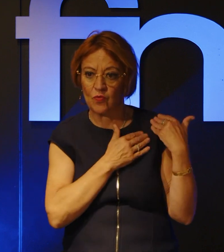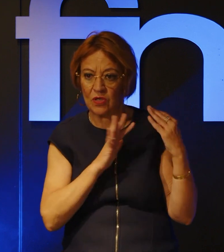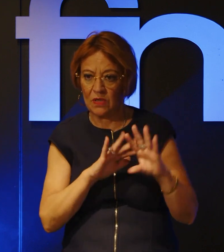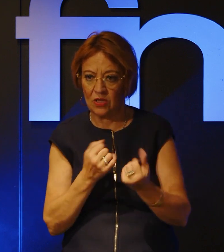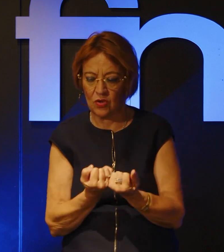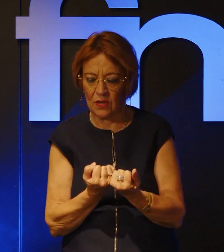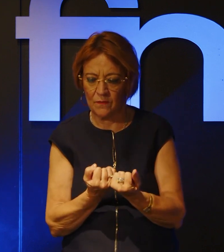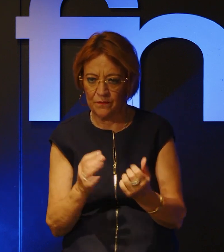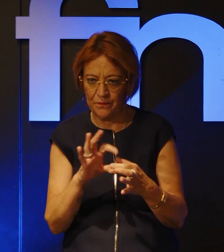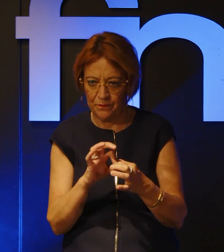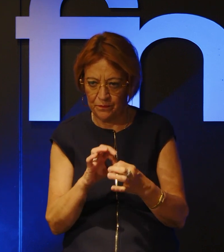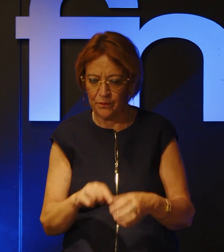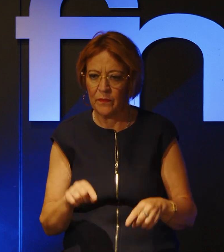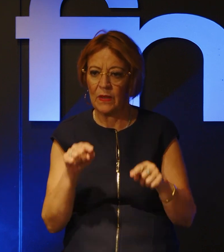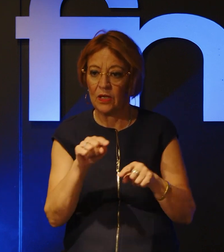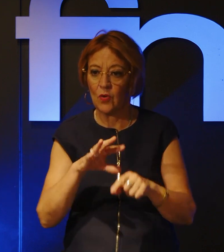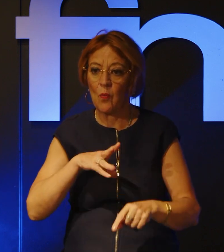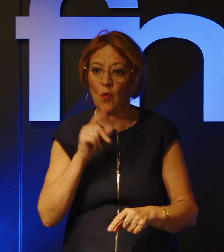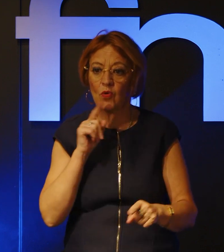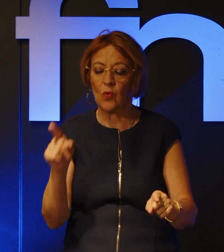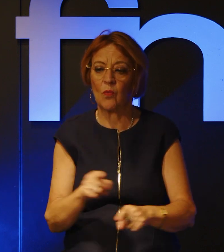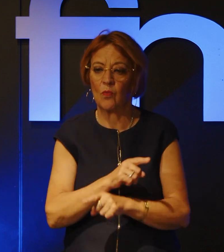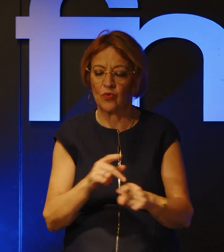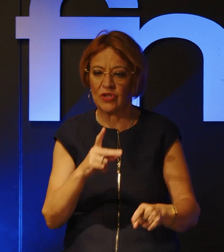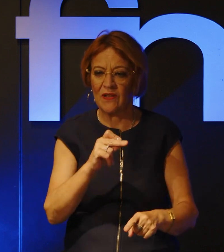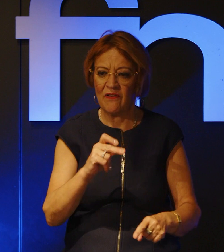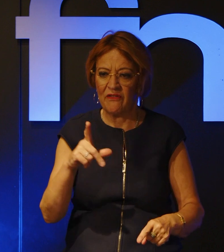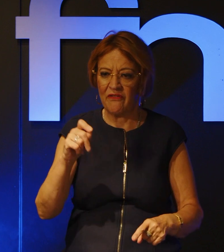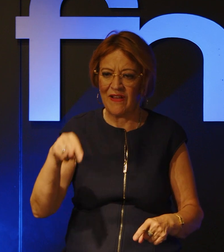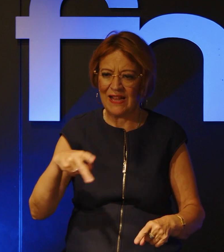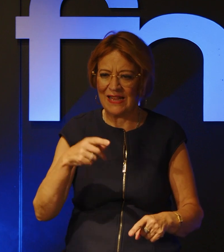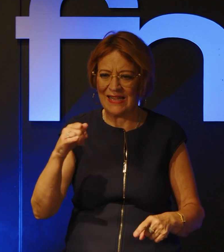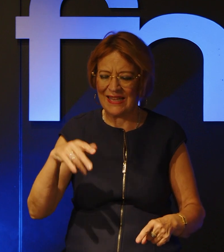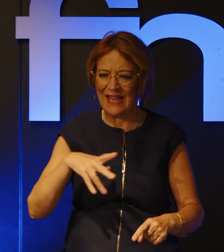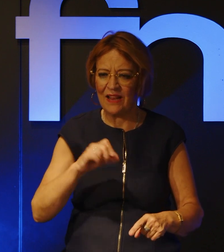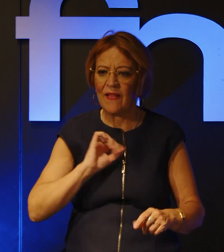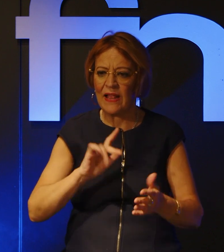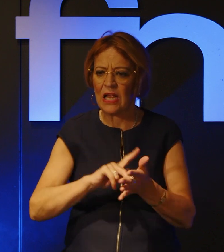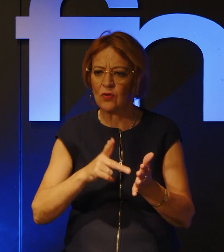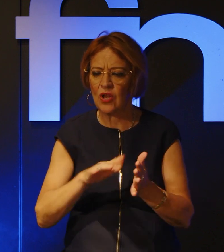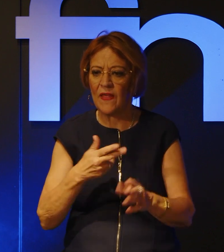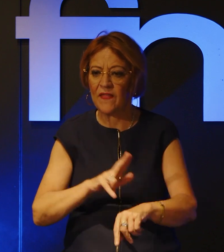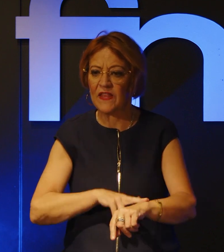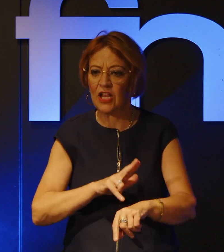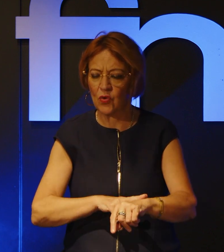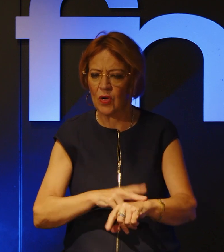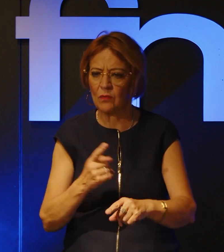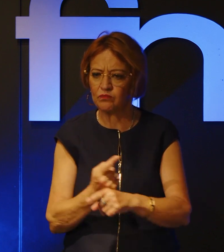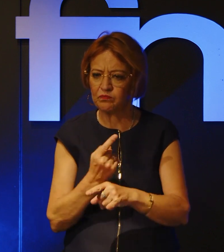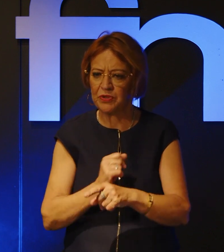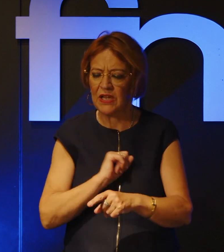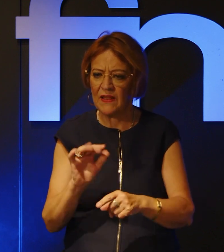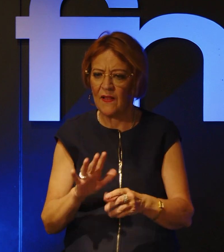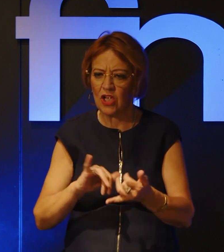social iniciou-se no mundo da música na Valentin de Carvalho transitando para a tecnologia onde se tornou diretora de operações